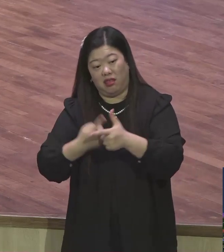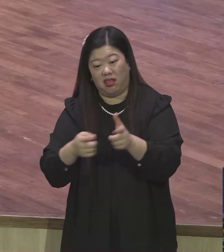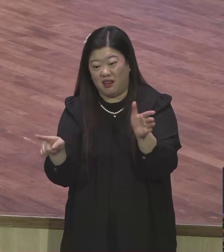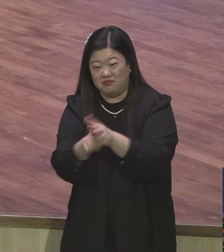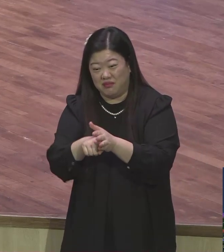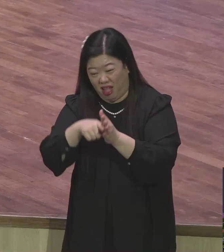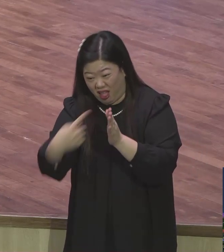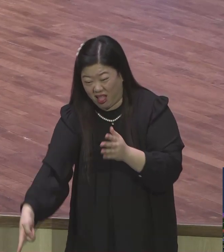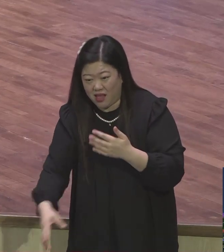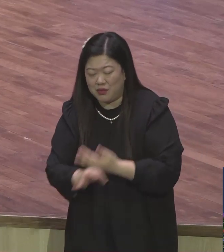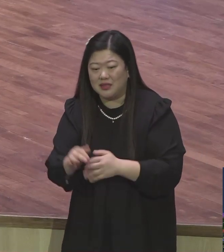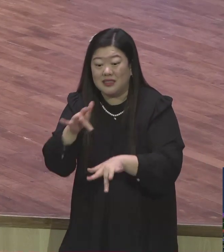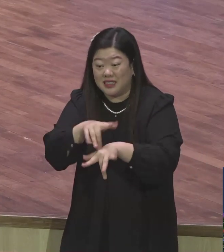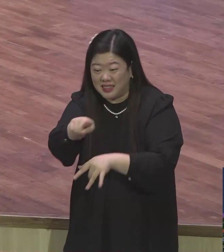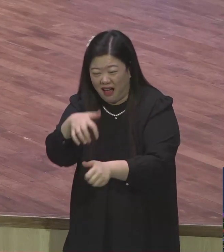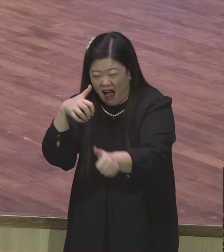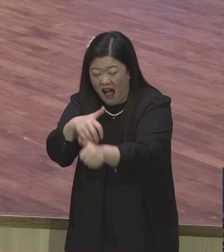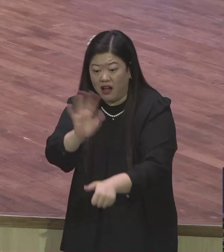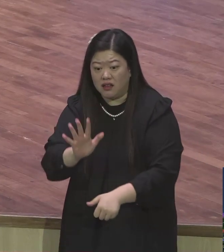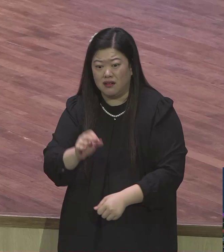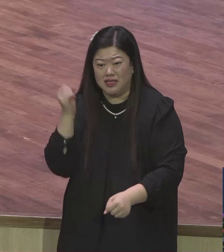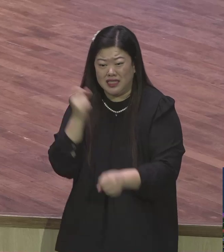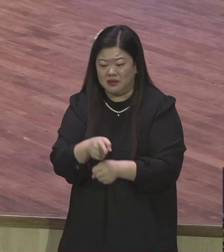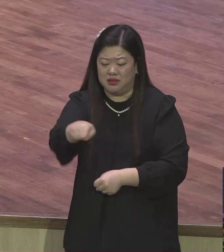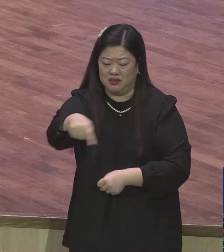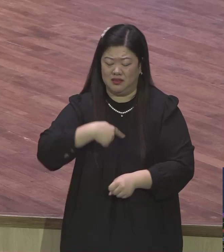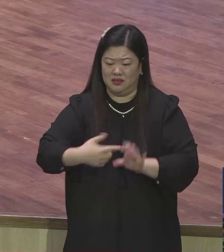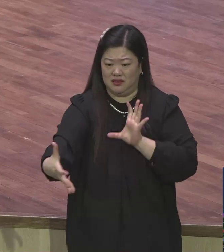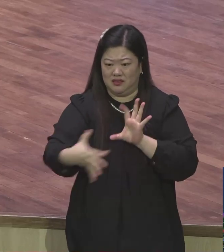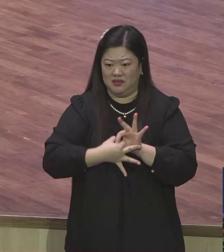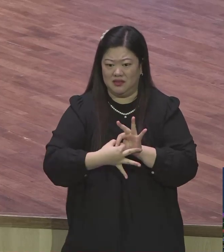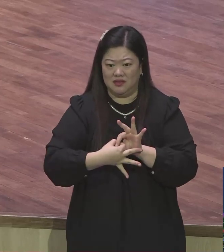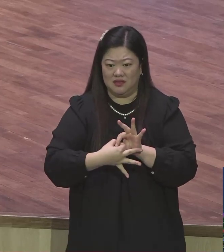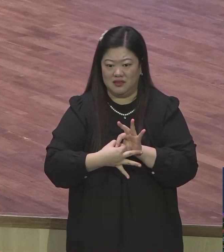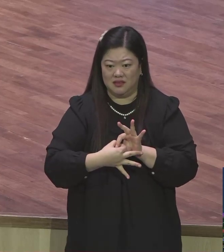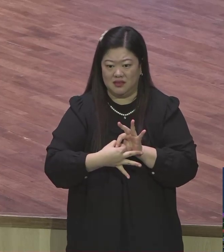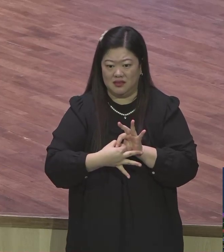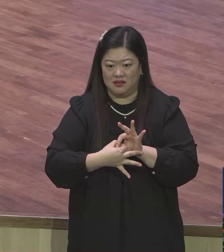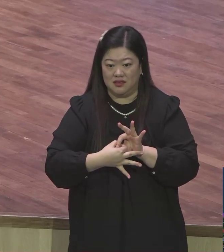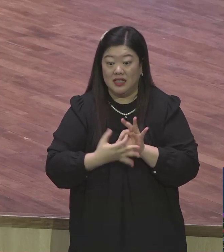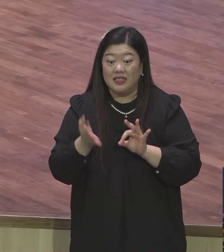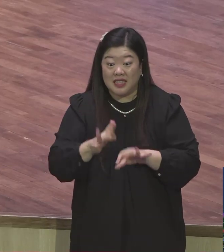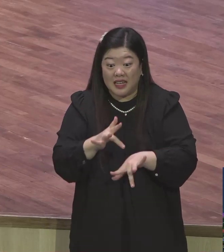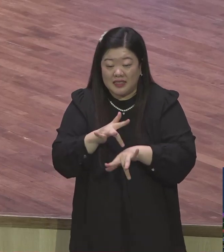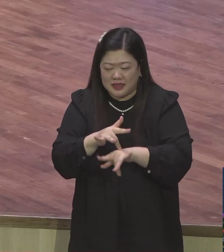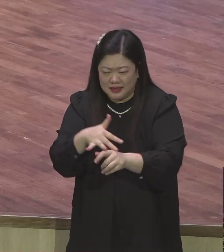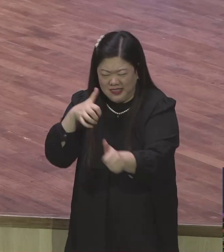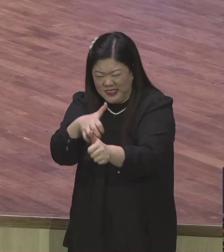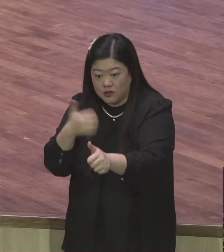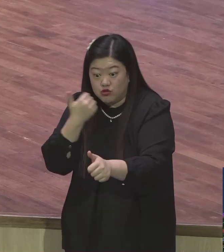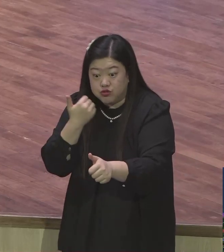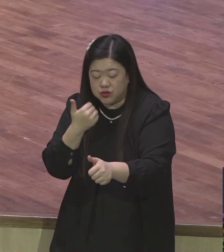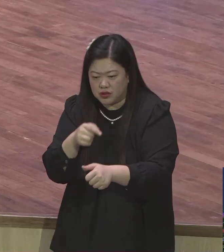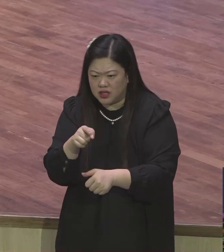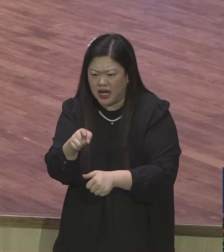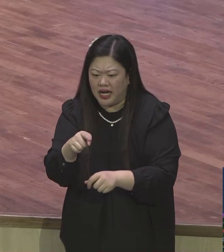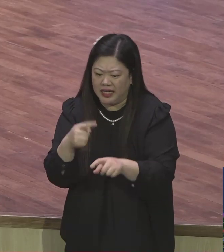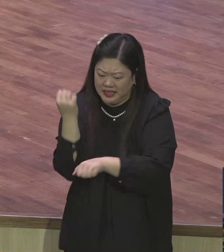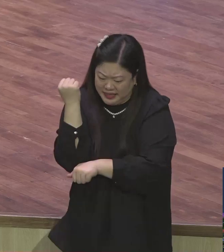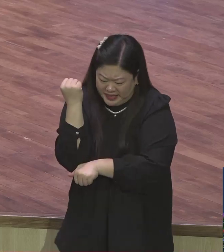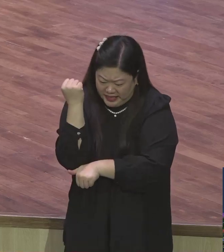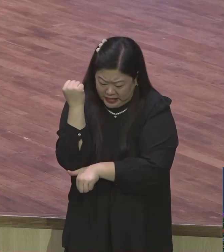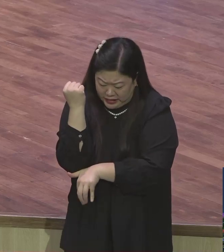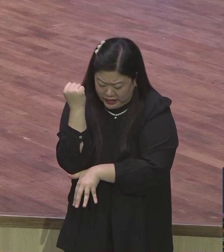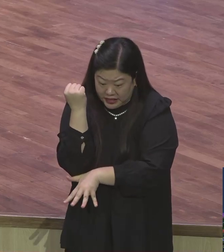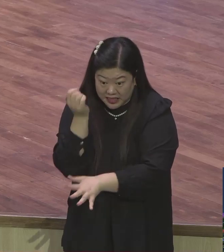갈등 없어. 아무것도 안 하는데 뭐 사단이 건드릴 거 뭐 있어요? 누굴 건드리느냐? 교회를 열심히 하는 사람 건드립니다. 그거